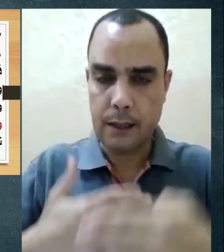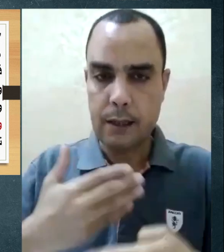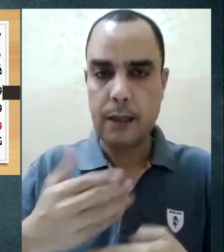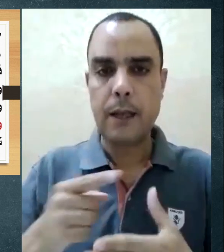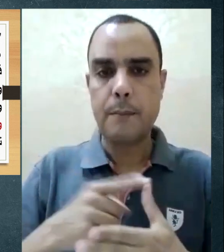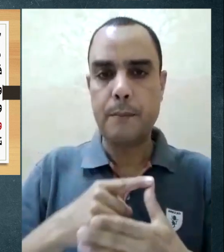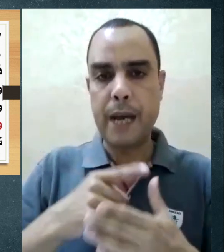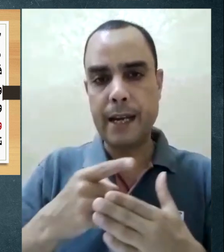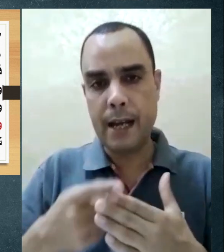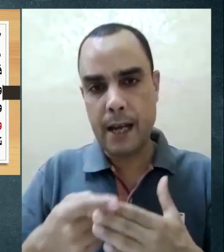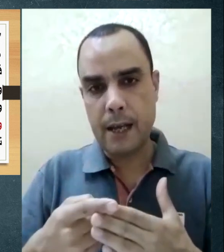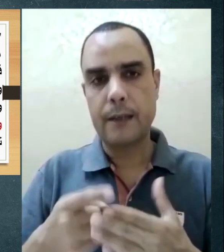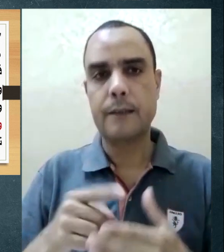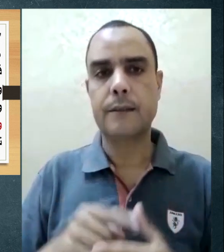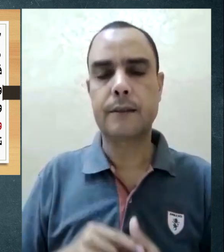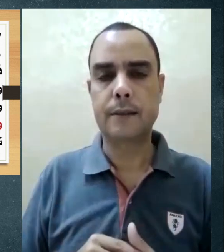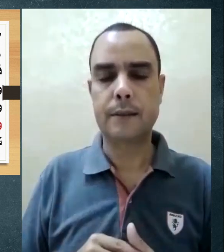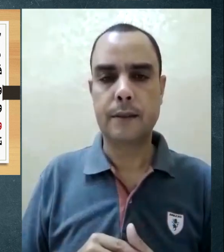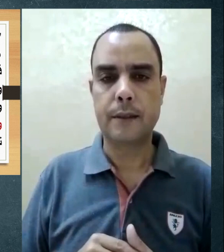فالعلاقة بين